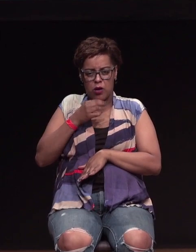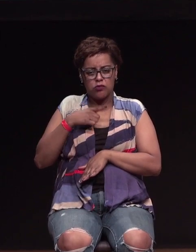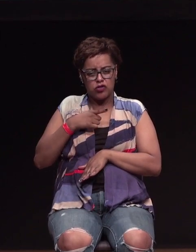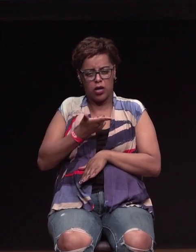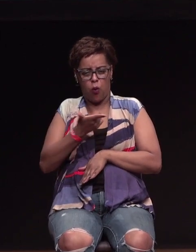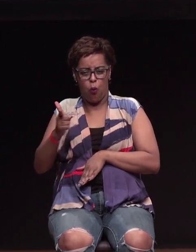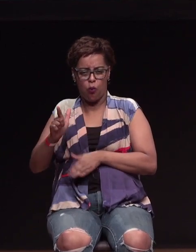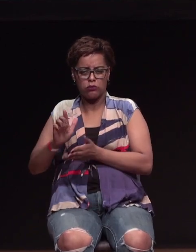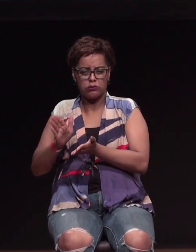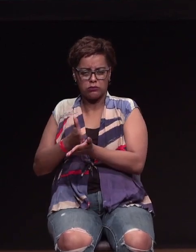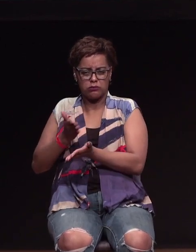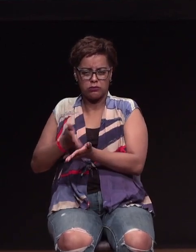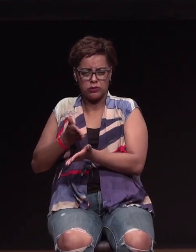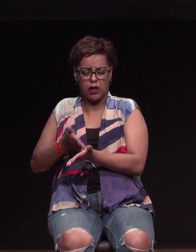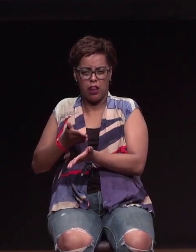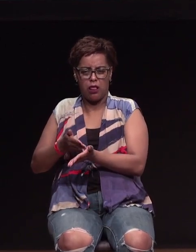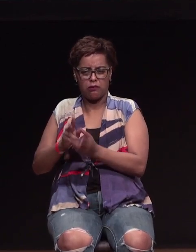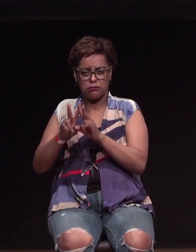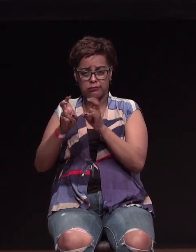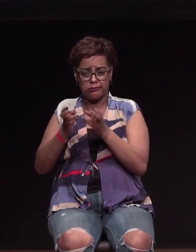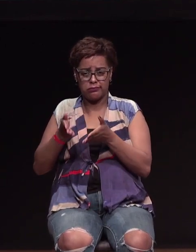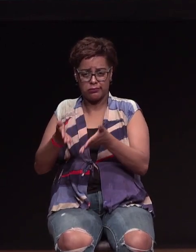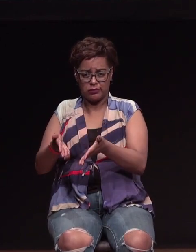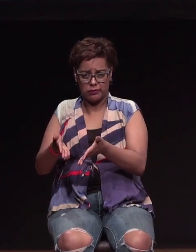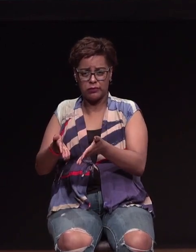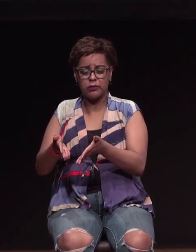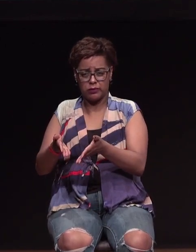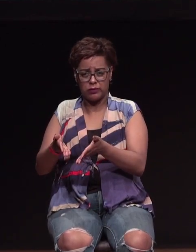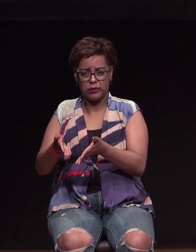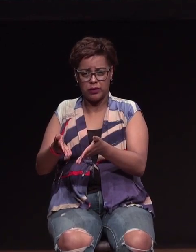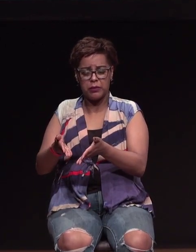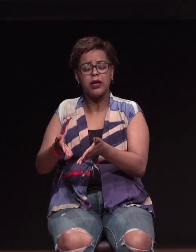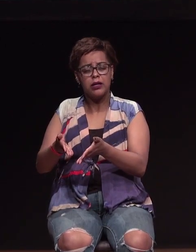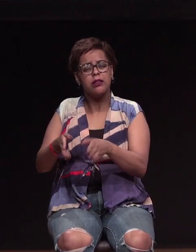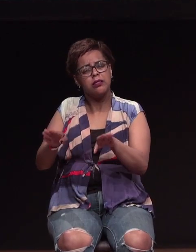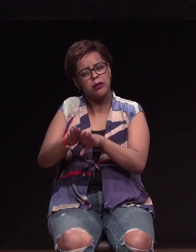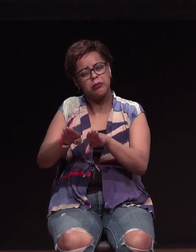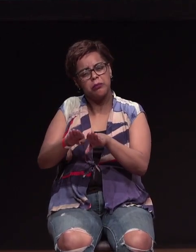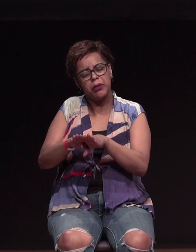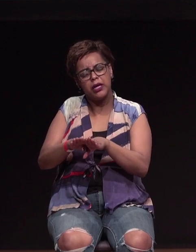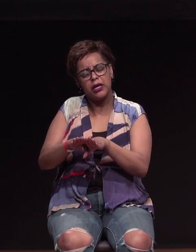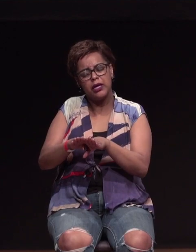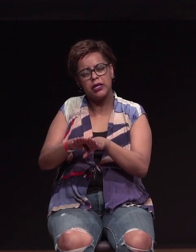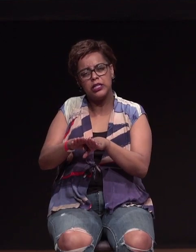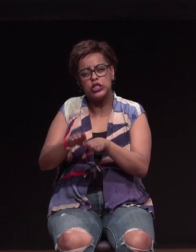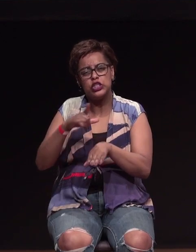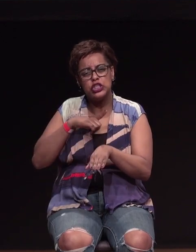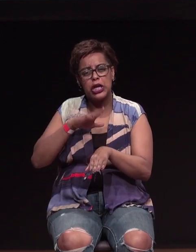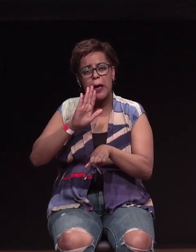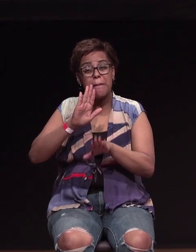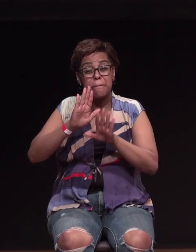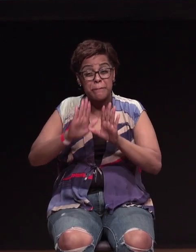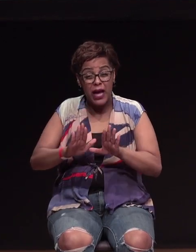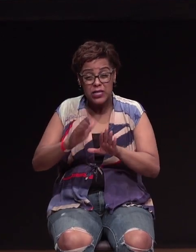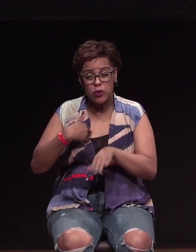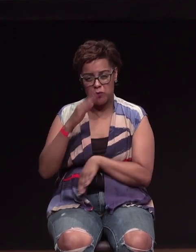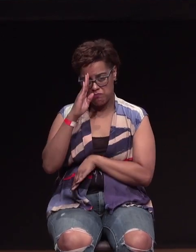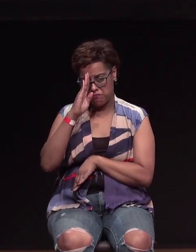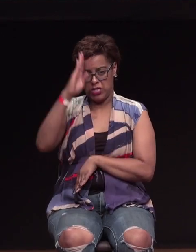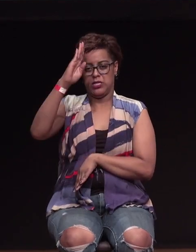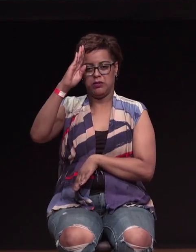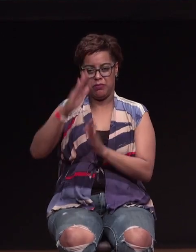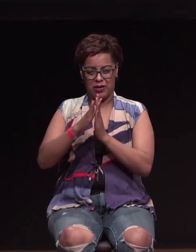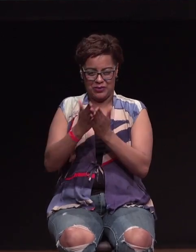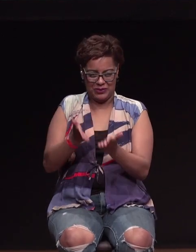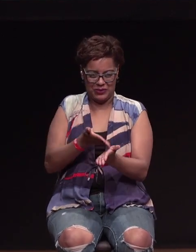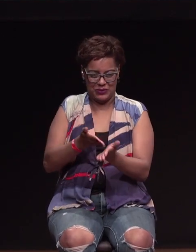a temática aparece de maneira mais diluída, e que talvez não ofereça a